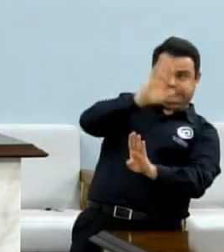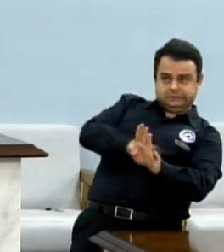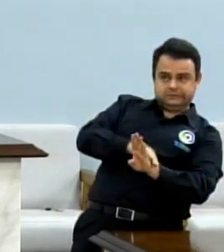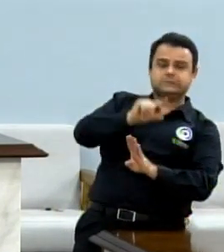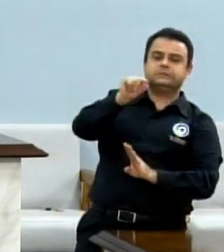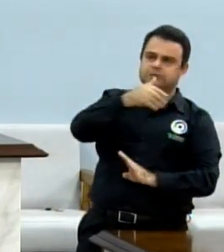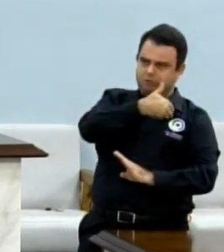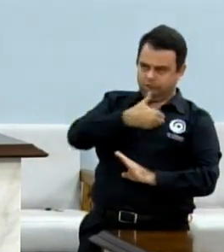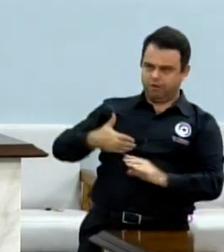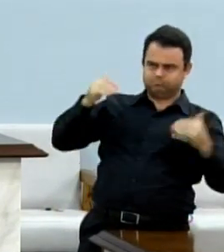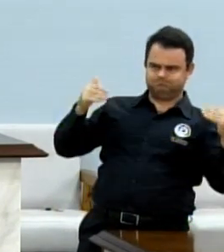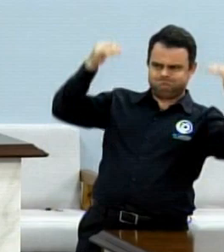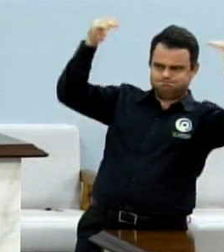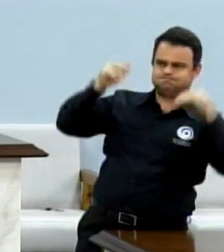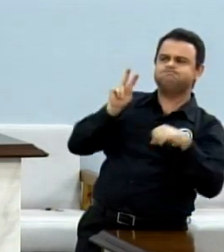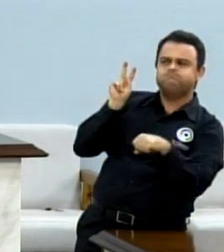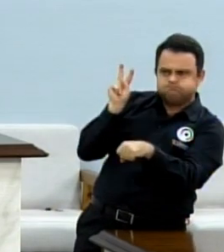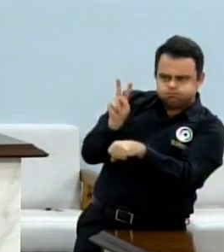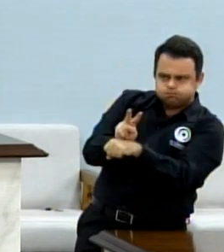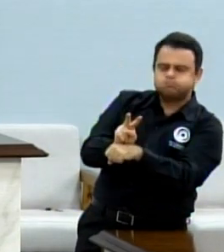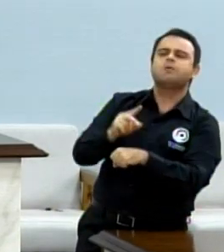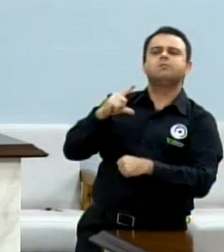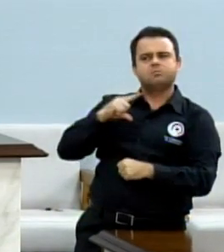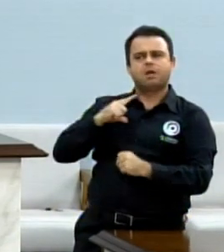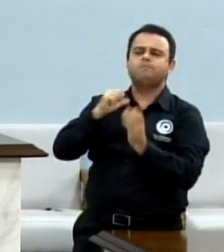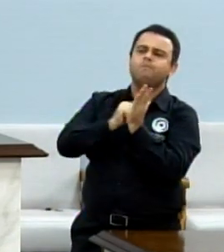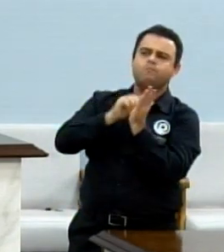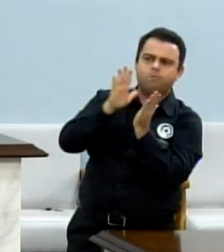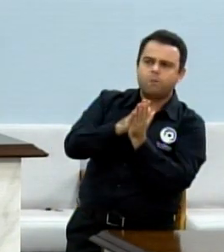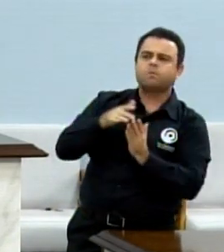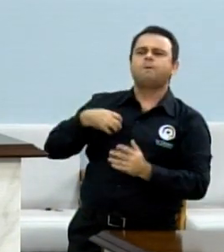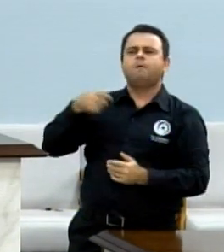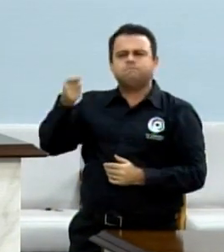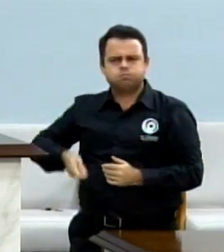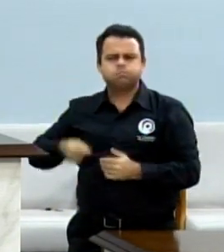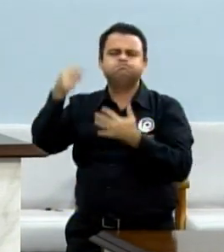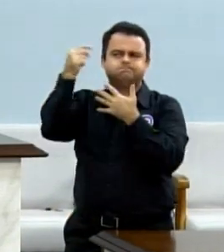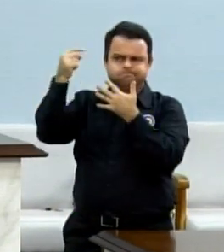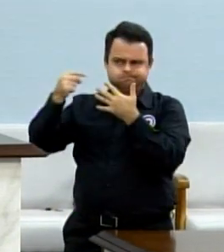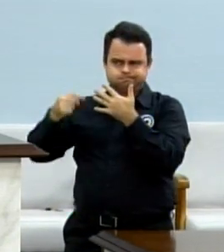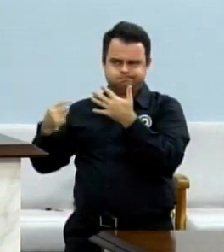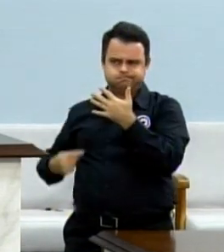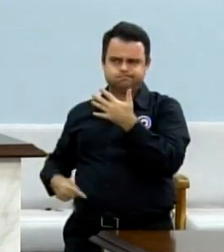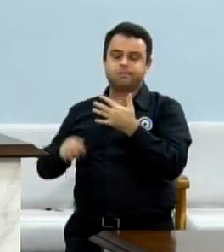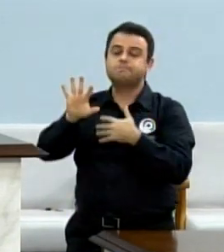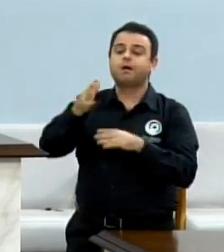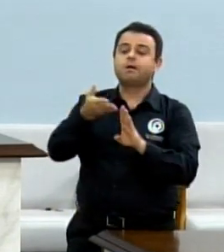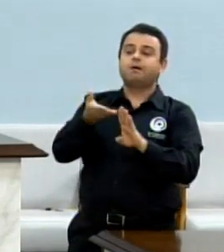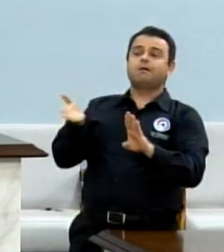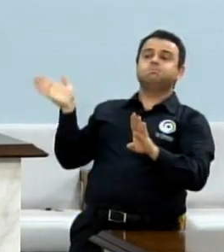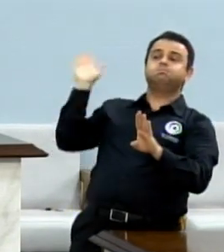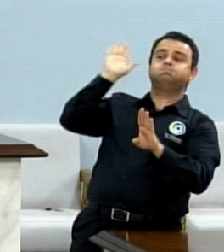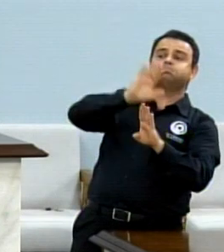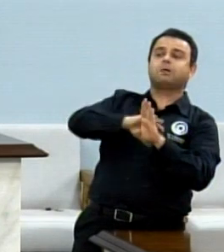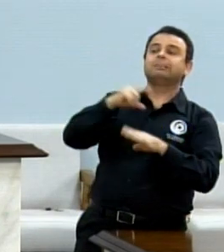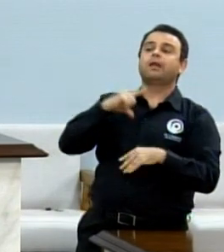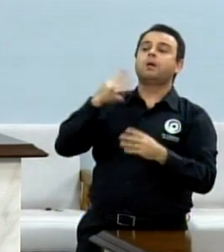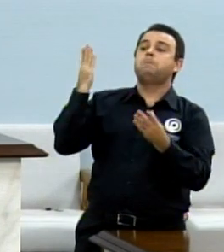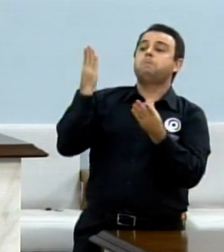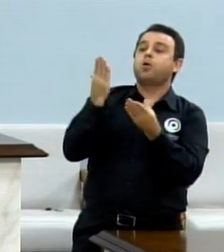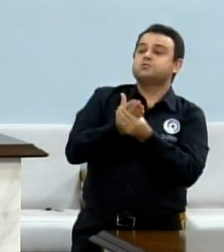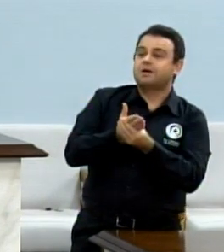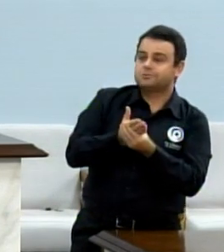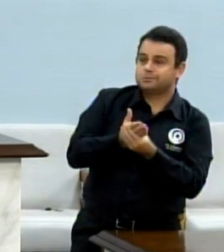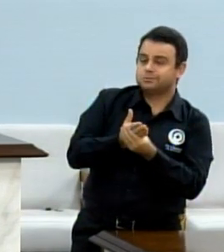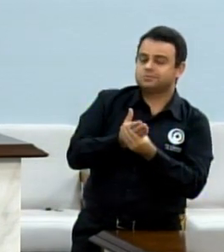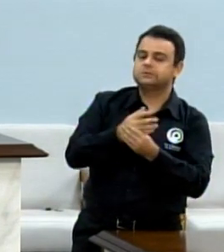Nacional ela trata, sim, de infrações, ela trata de multas, ela trata de muitas coisas. E por detrás? Tem inúmeros processos trabalhistas por detrás